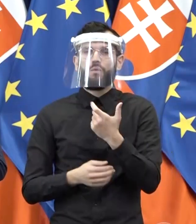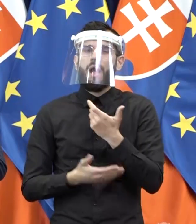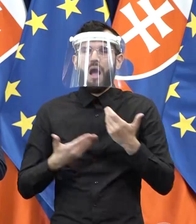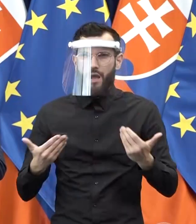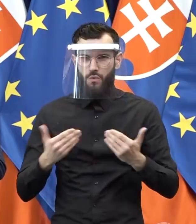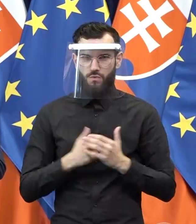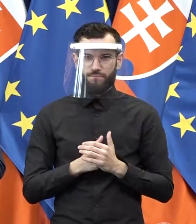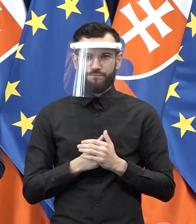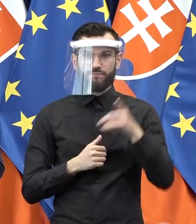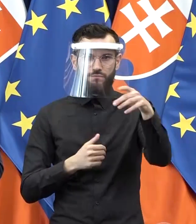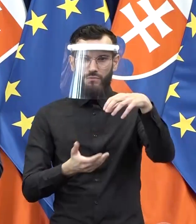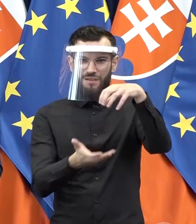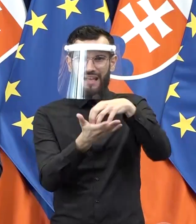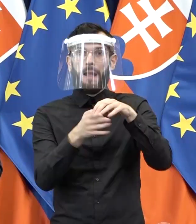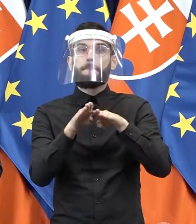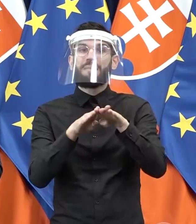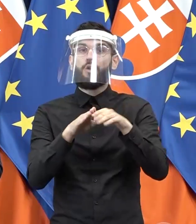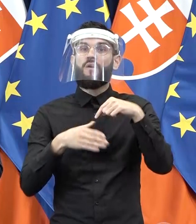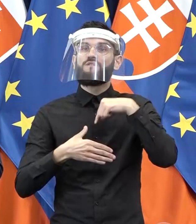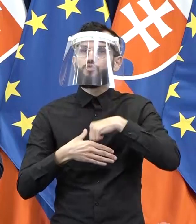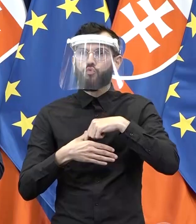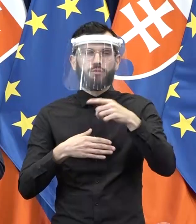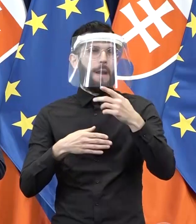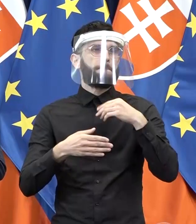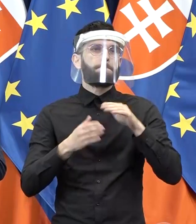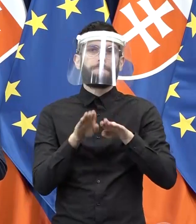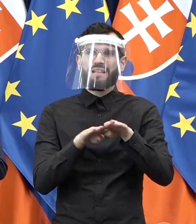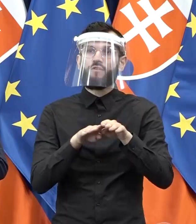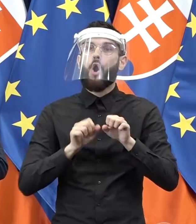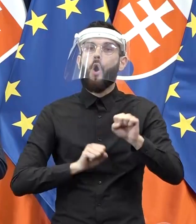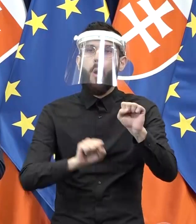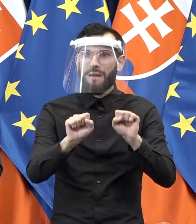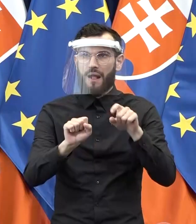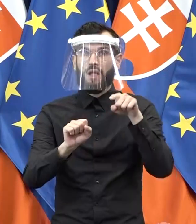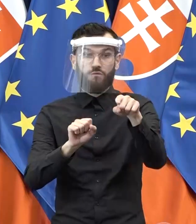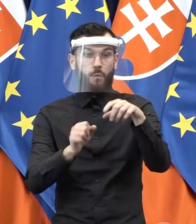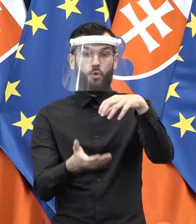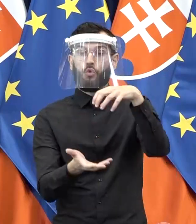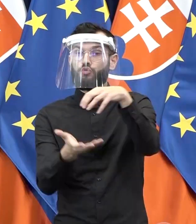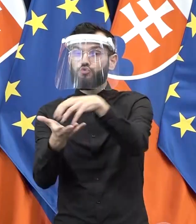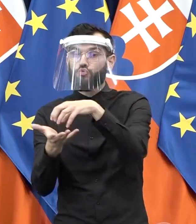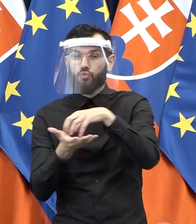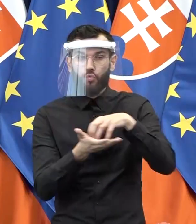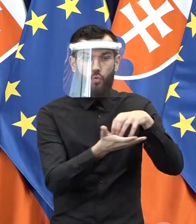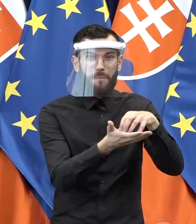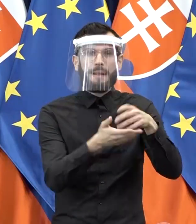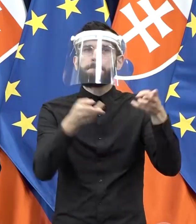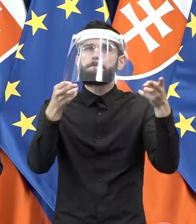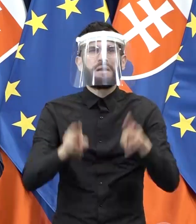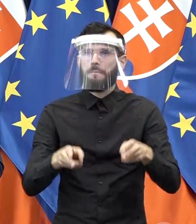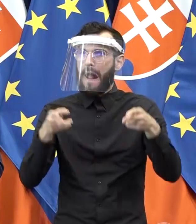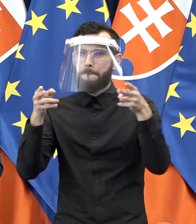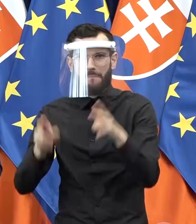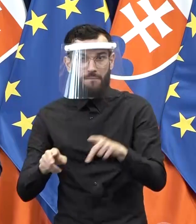zariadenia vnútra ministerstva obrany, kde je vlastne tie skupinové prípady